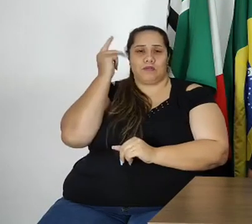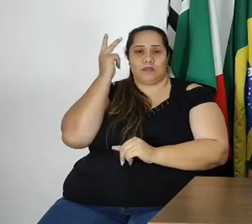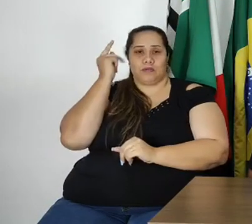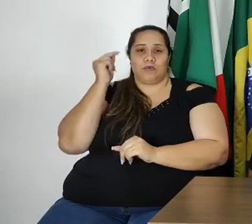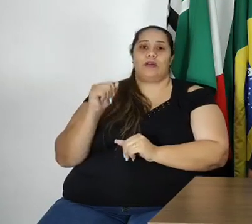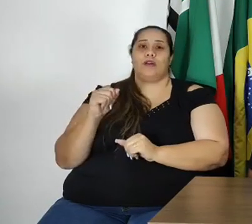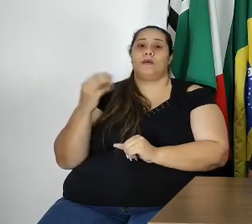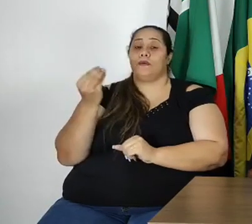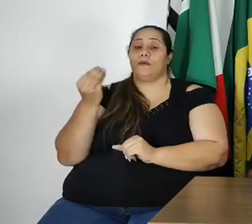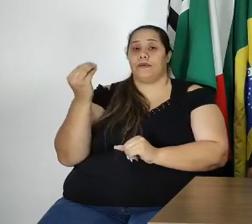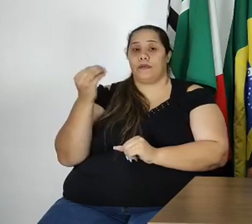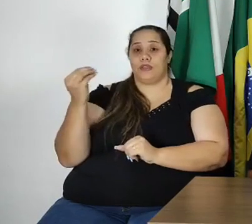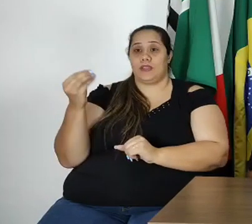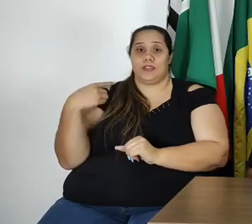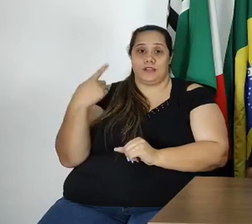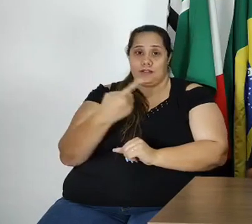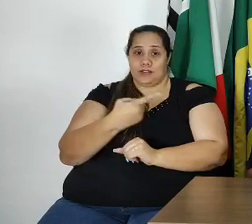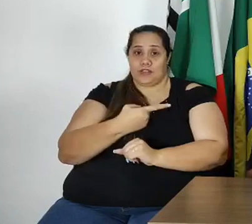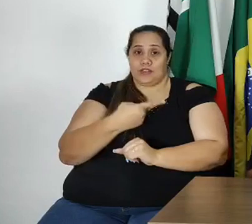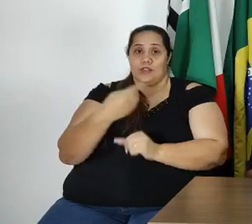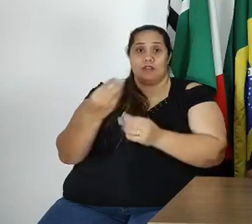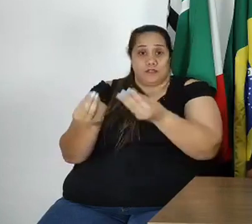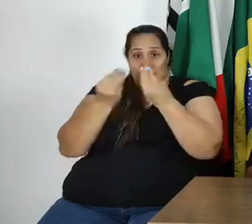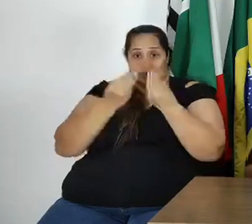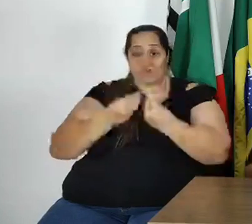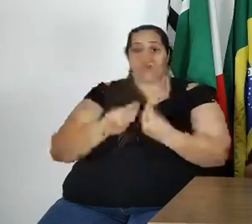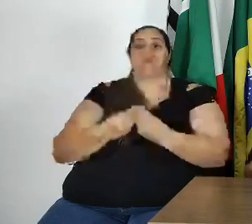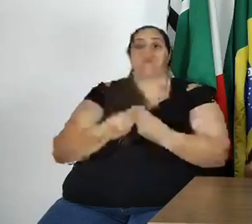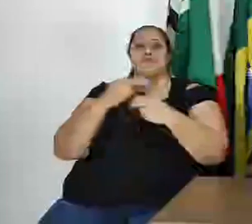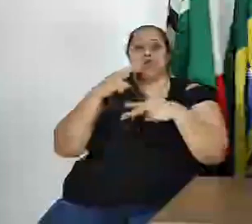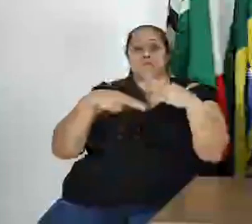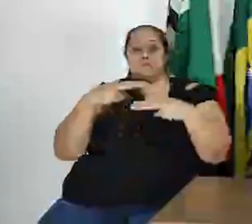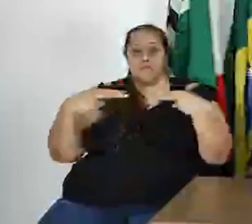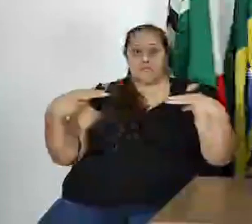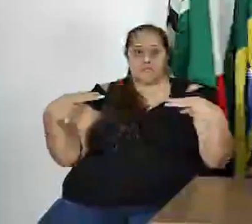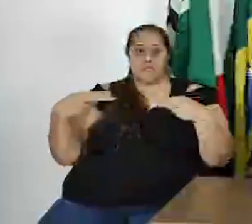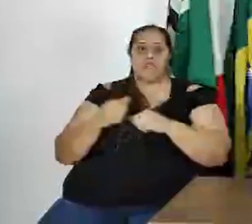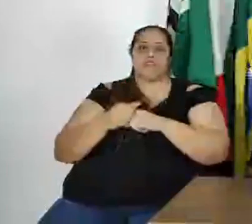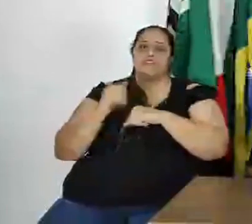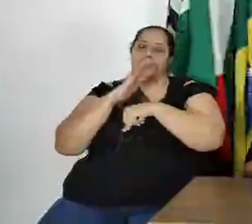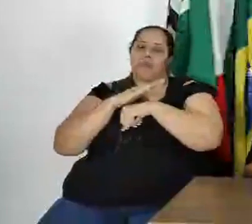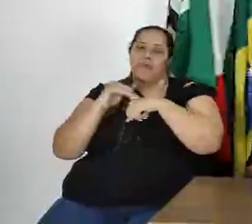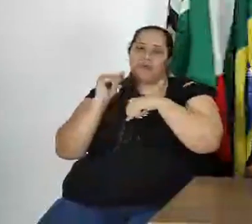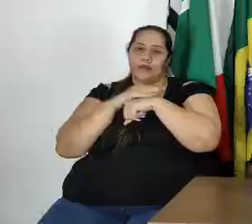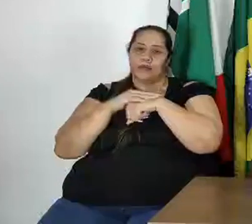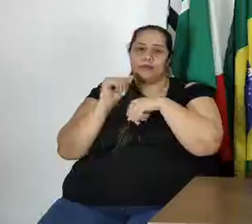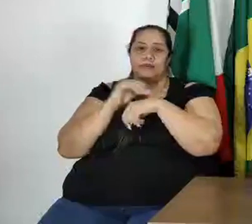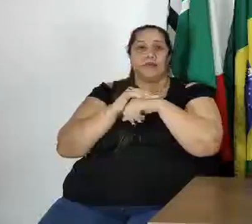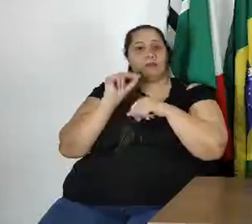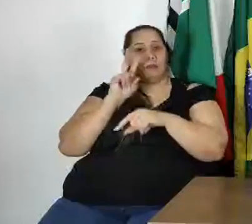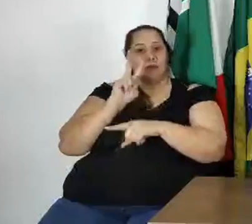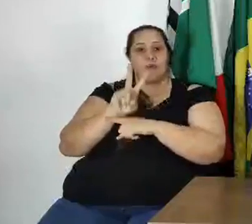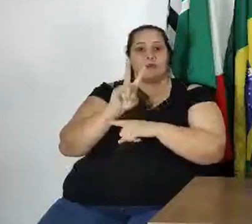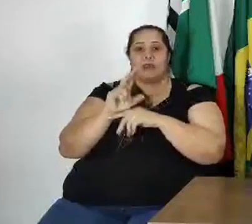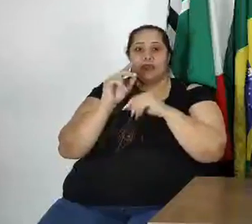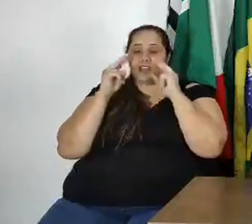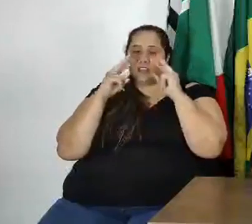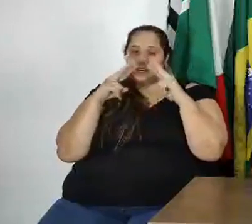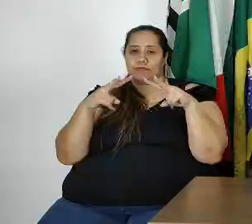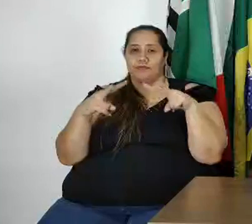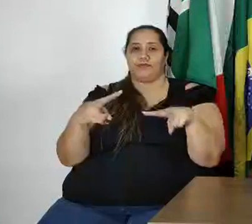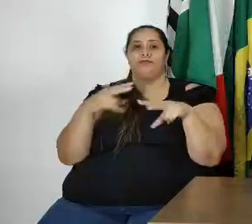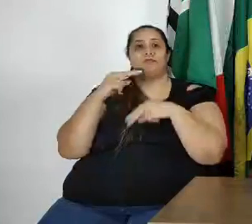ganha um presente, um aniversário, por exemplo, a gente cuida daquele presente. Toda vez que a gente olha para aquele presente,